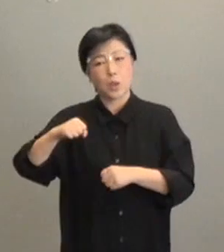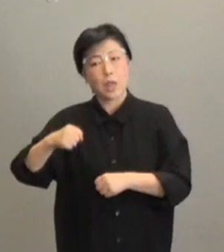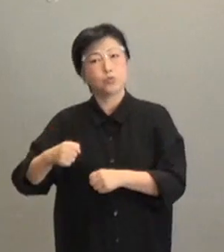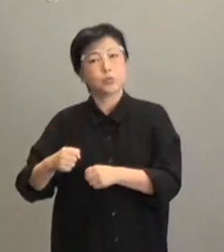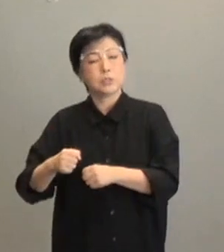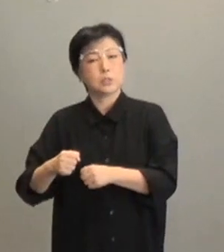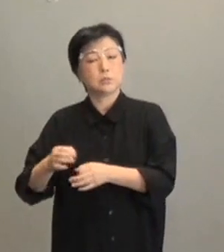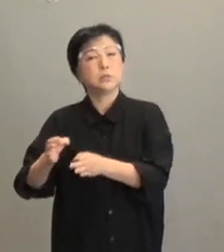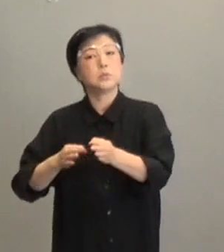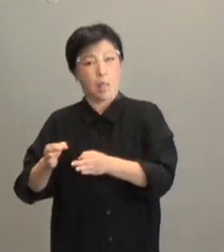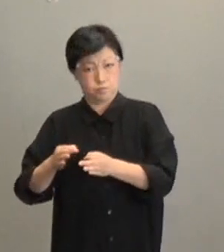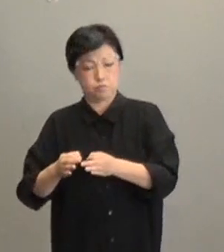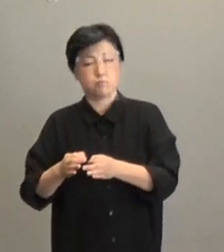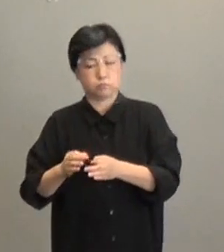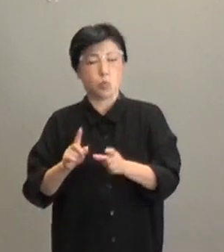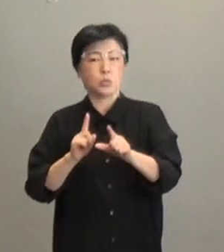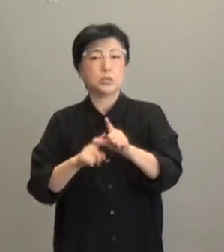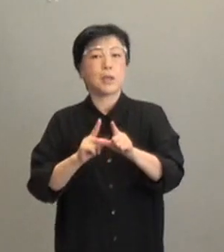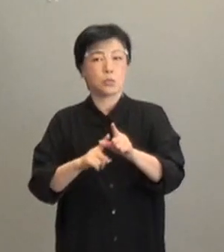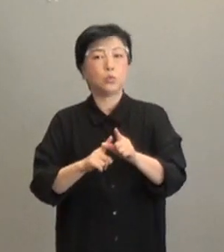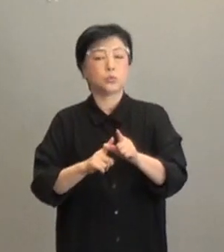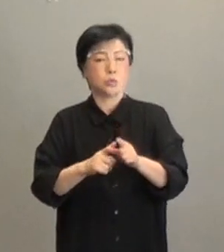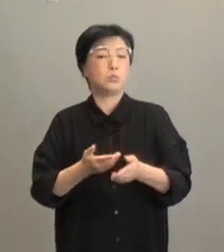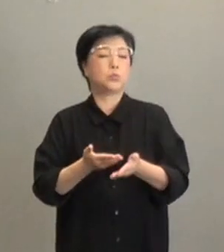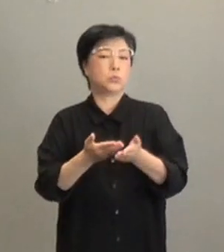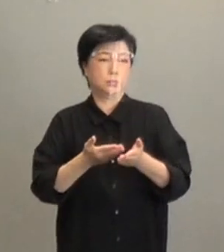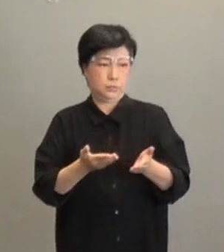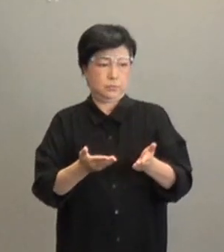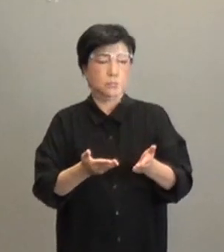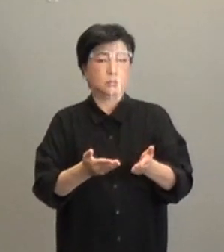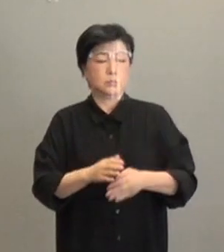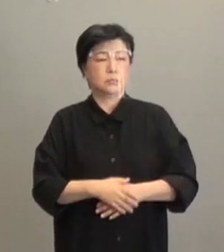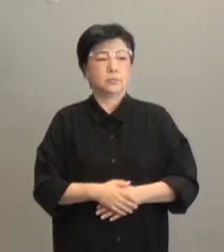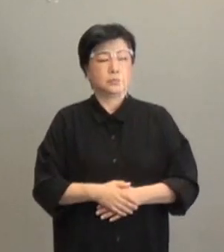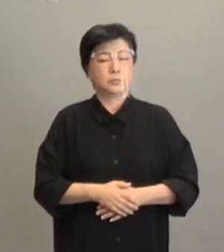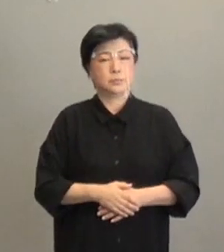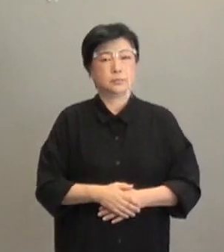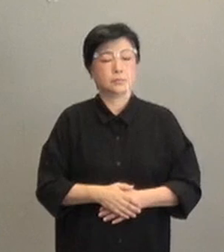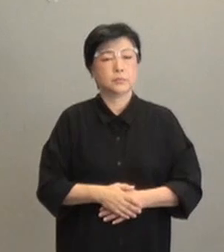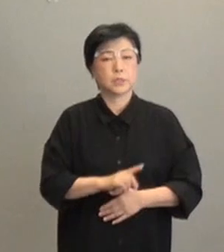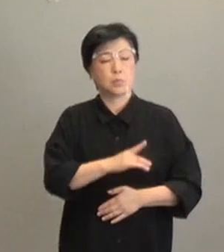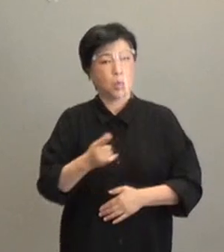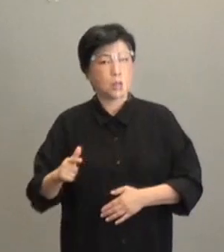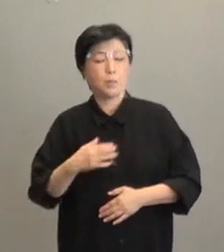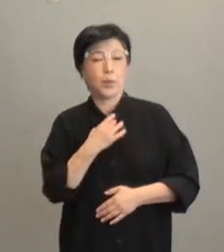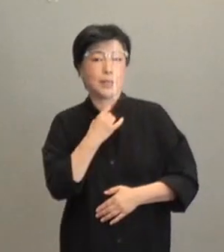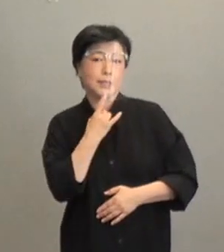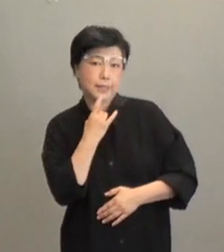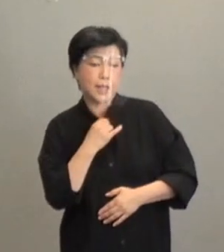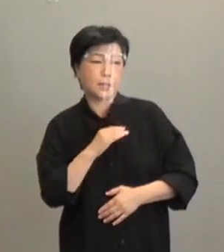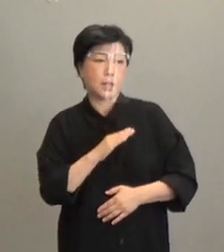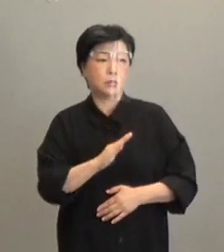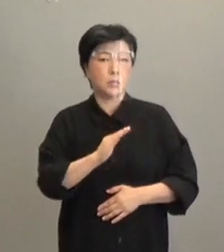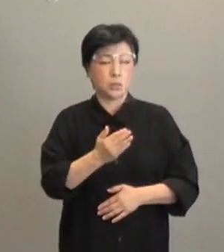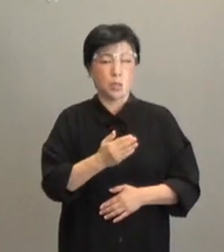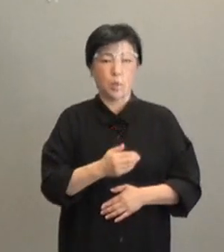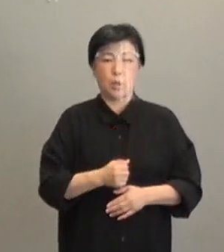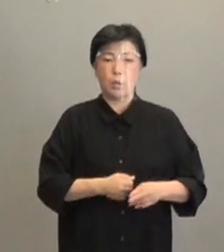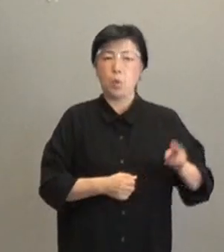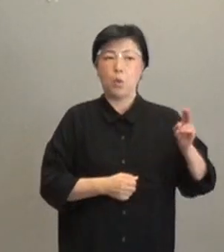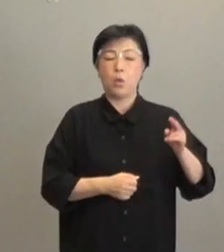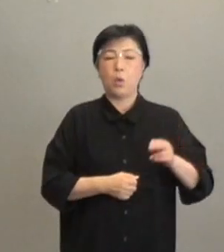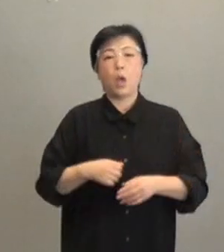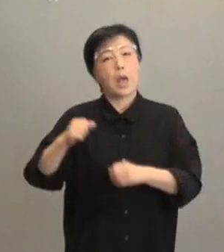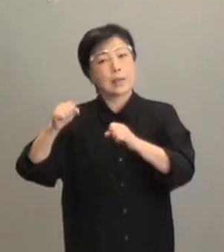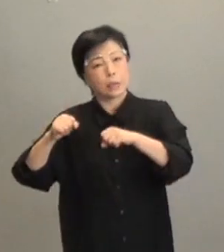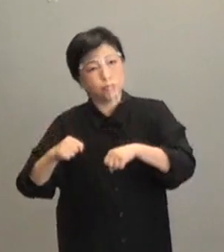としても推奨されているということで感染リスクにもちろんつながることが期待されるんですけれども、今後、確認店認証店